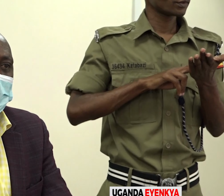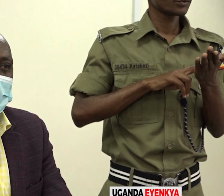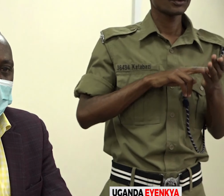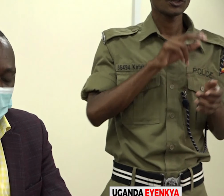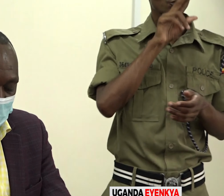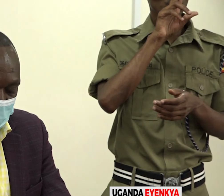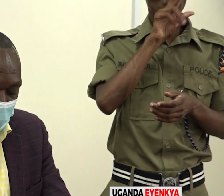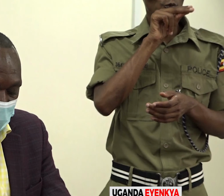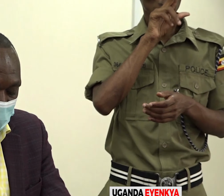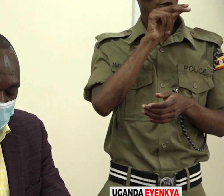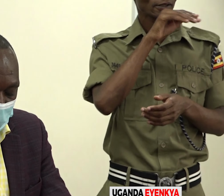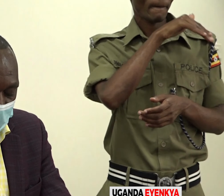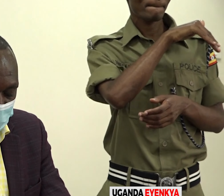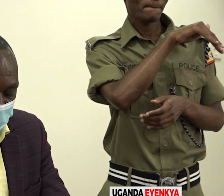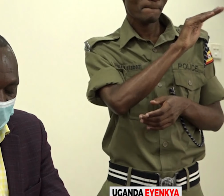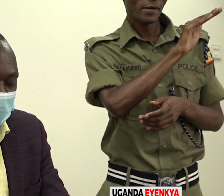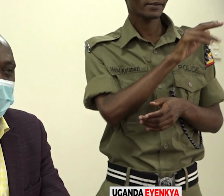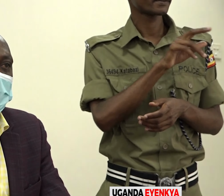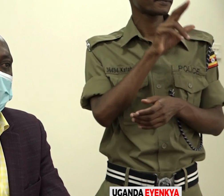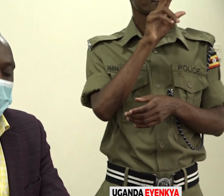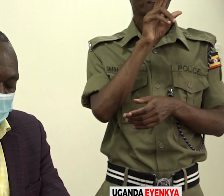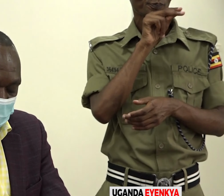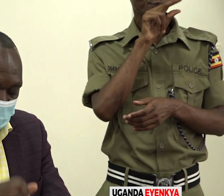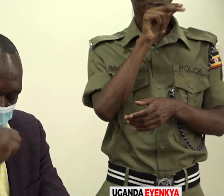Twitter handle oba omukutu gwo gwa Twitter